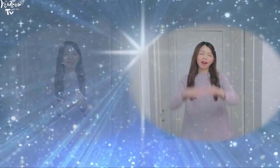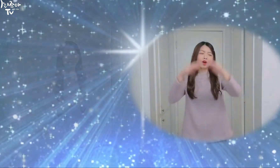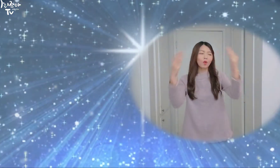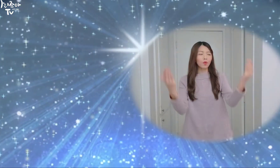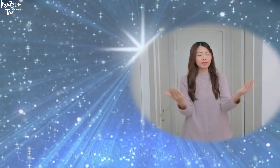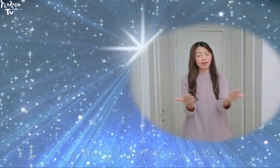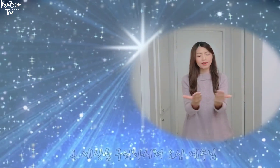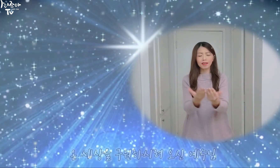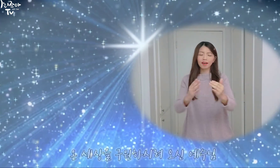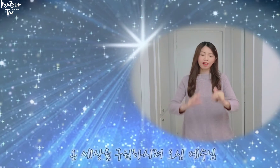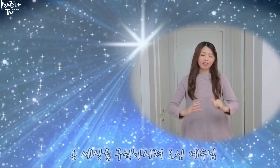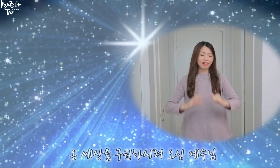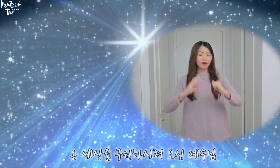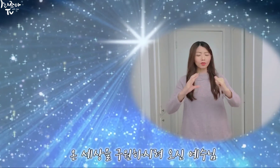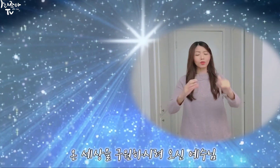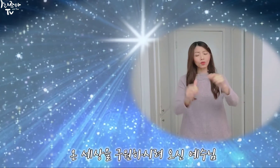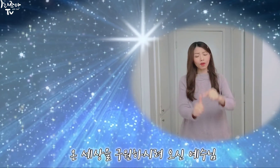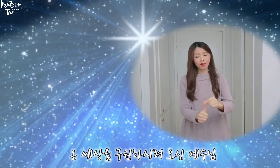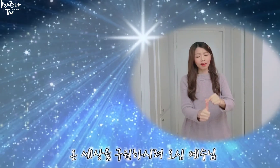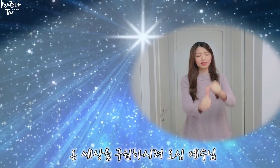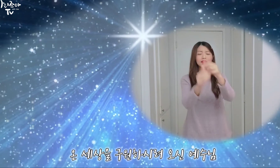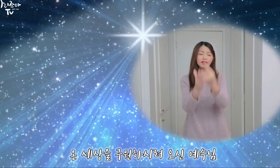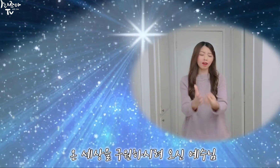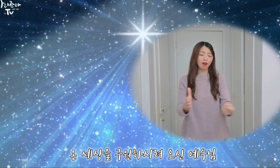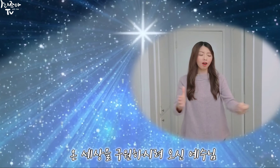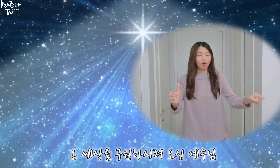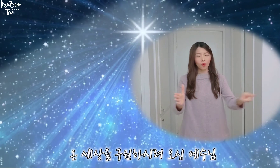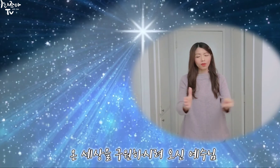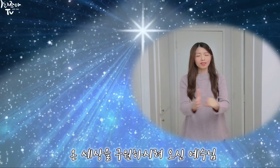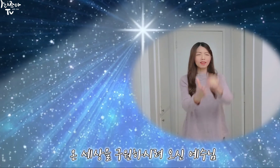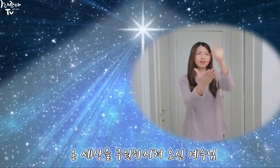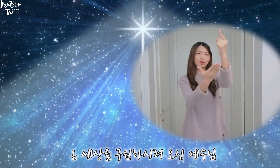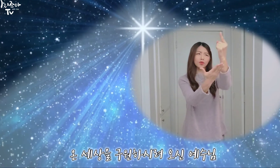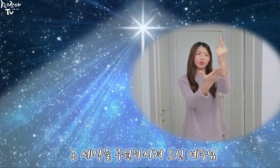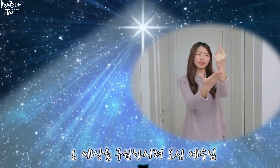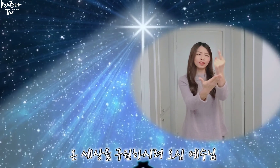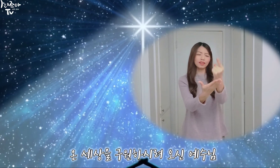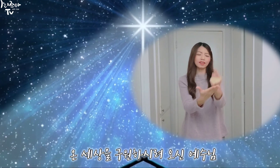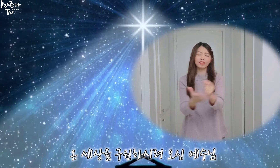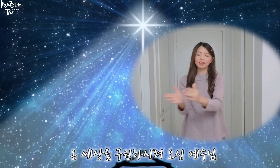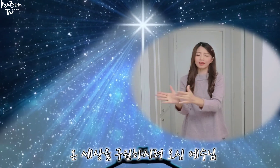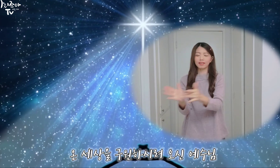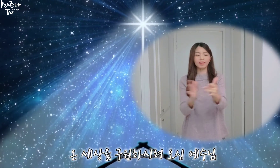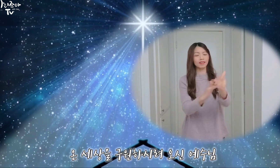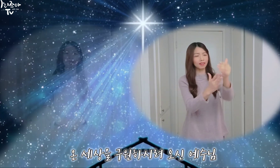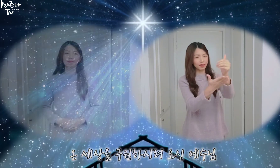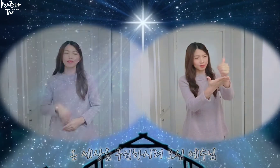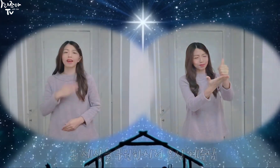온 세상을 구원하시려 오신 예수님